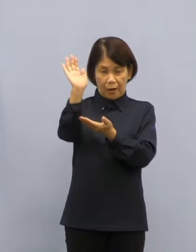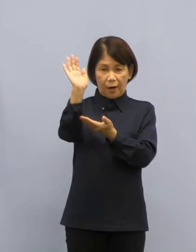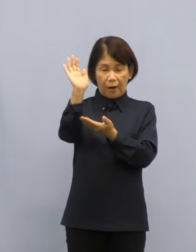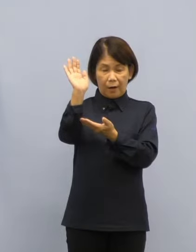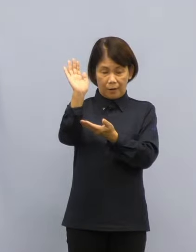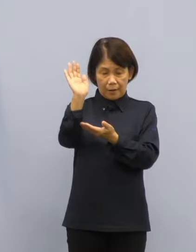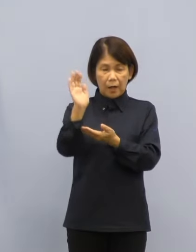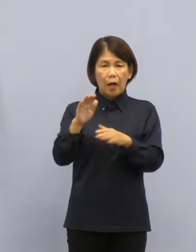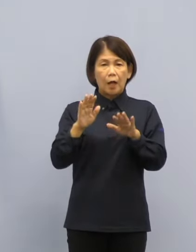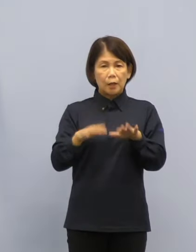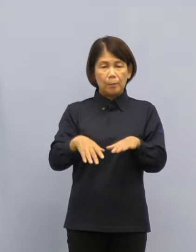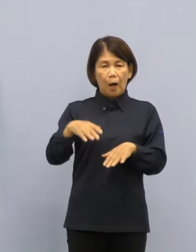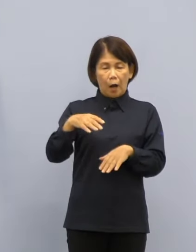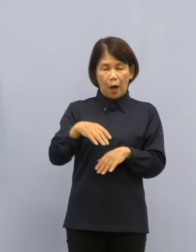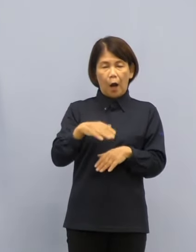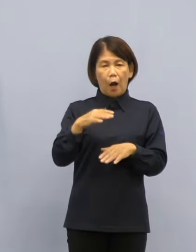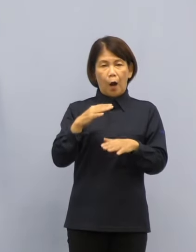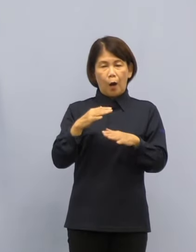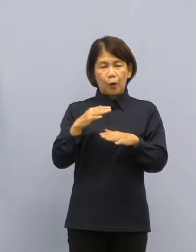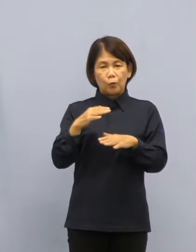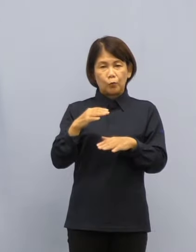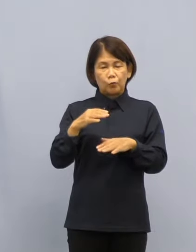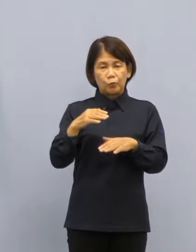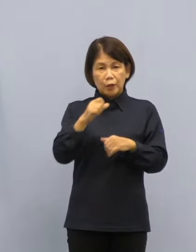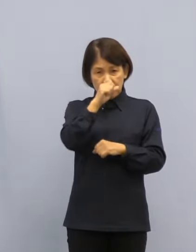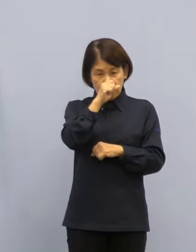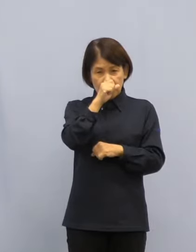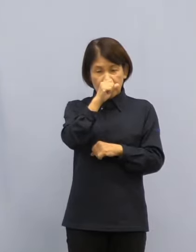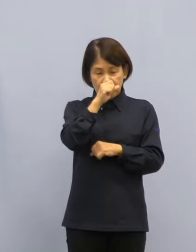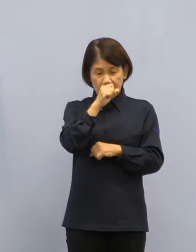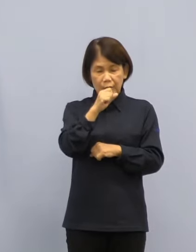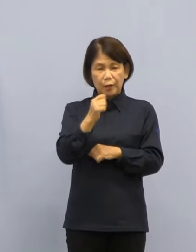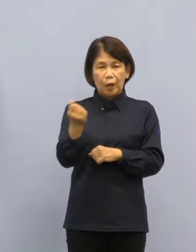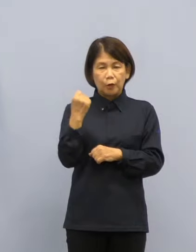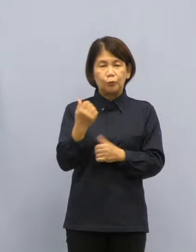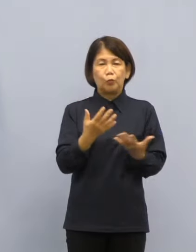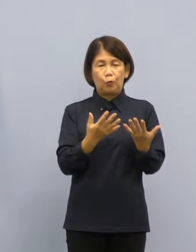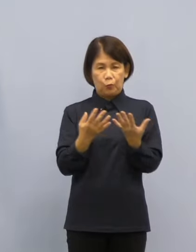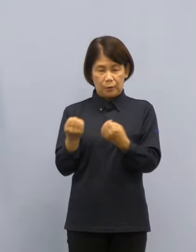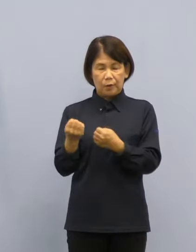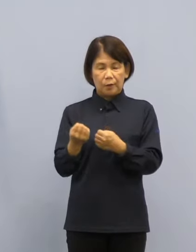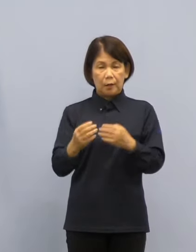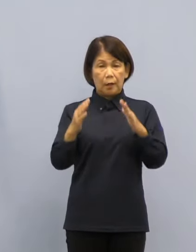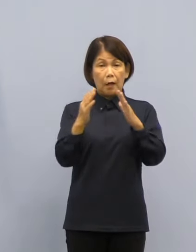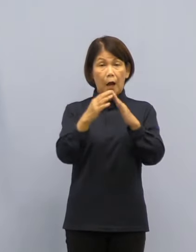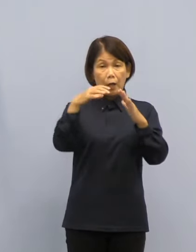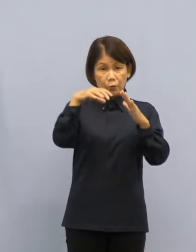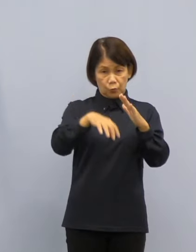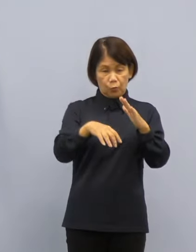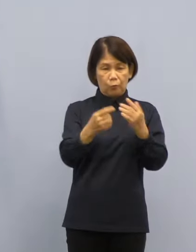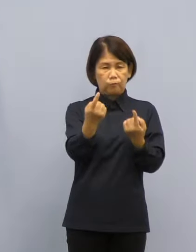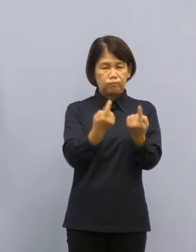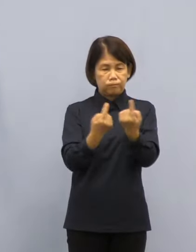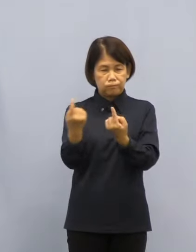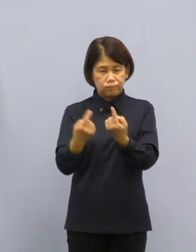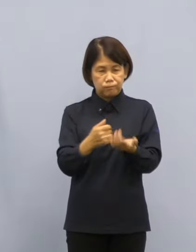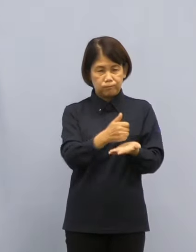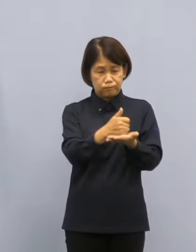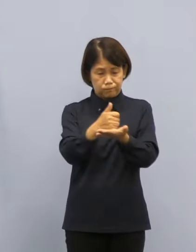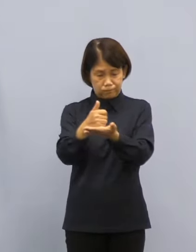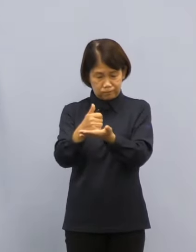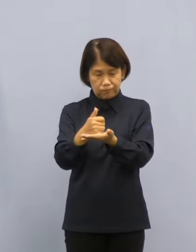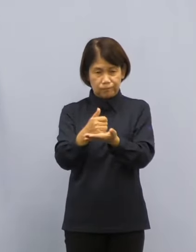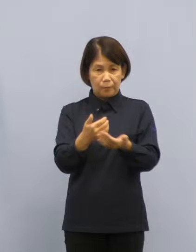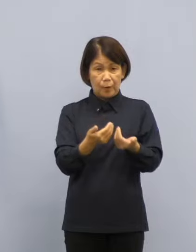ども、 はい、 かなり勝ち星も重ねています。で、会場もかなり、お客さんも入って盛り上がっているような状況がございます。